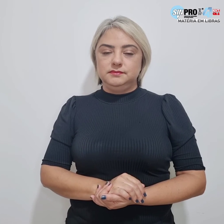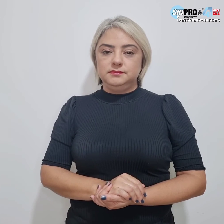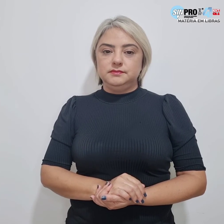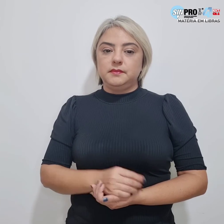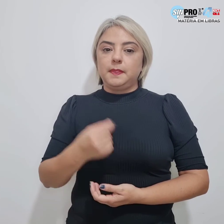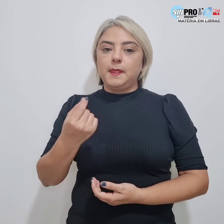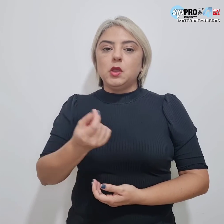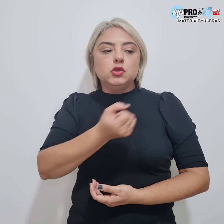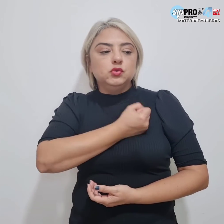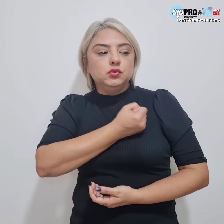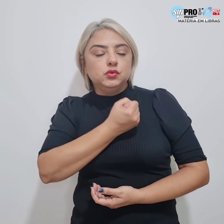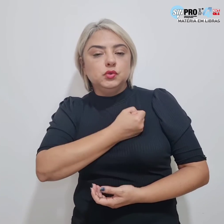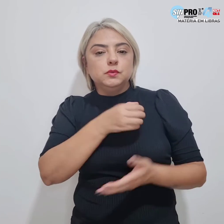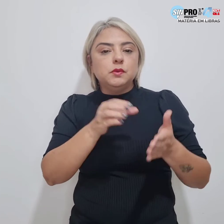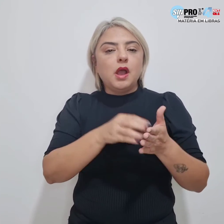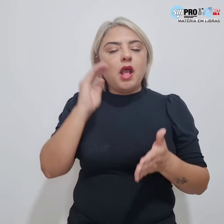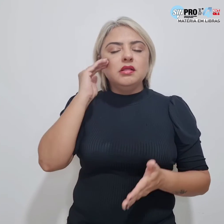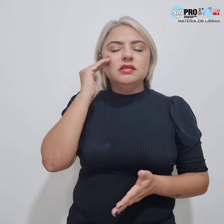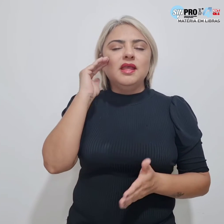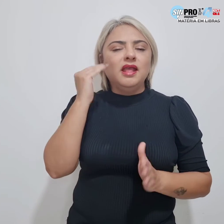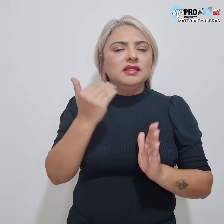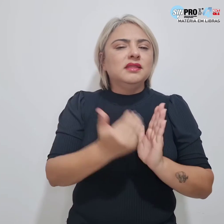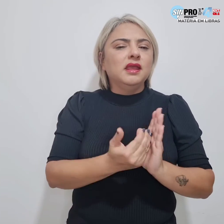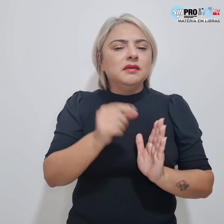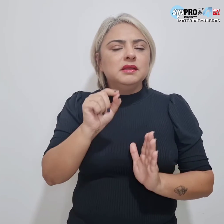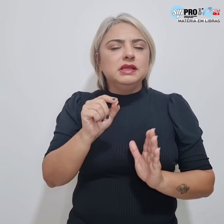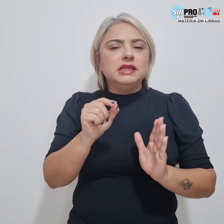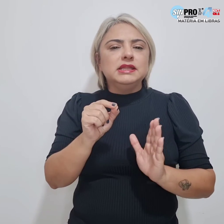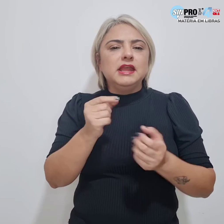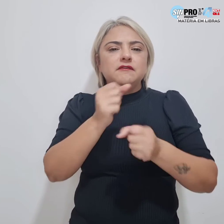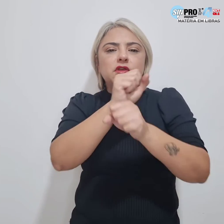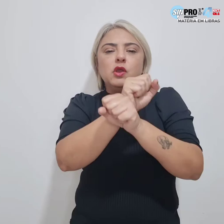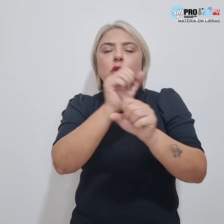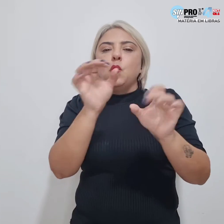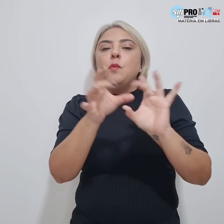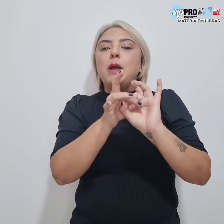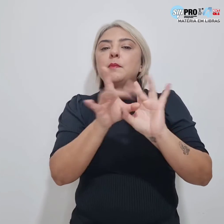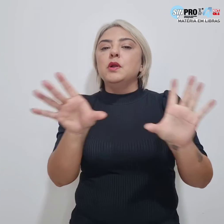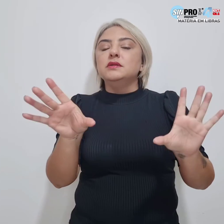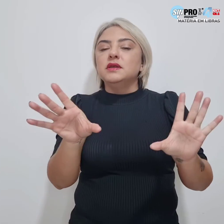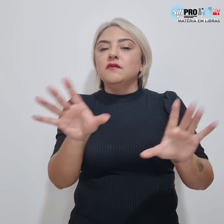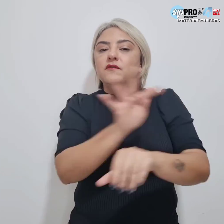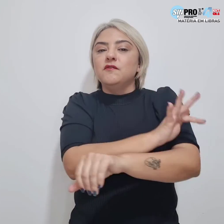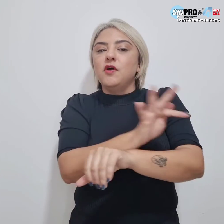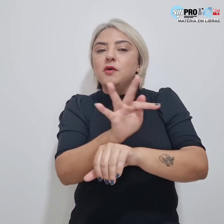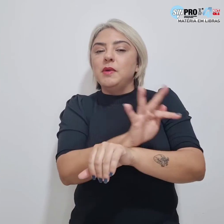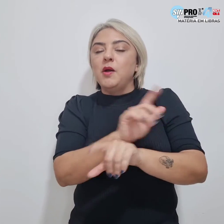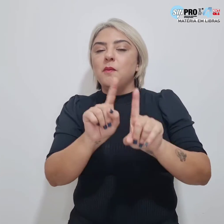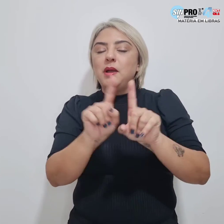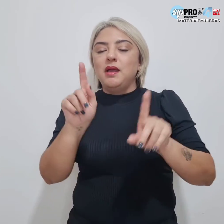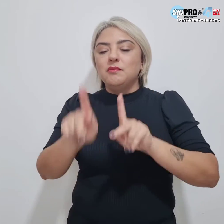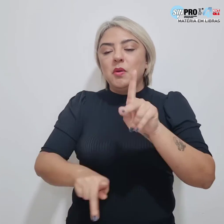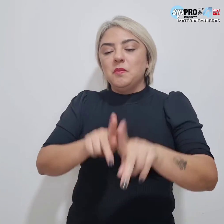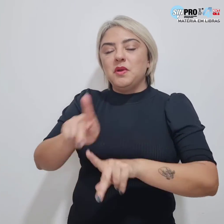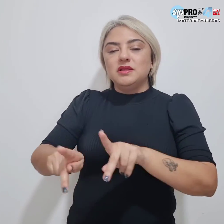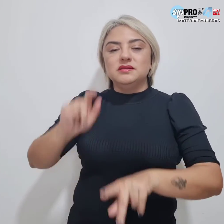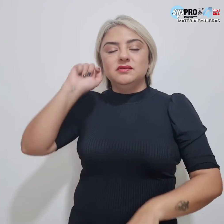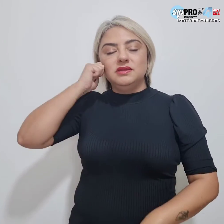Com esses dados, entendemos que houve uma abolição formal na escravidão, mas a população negra